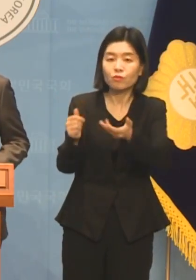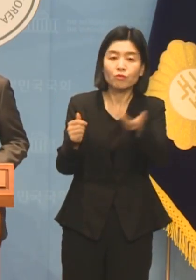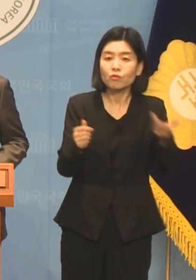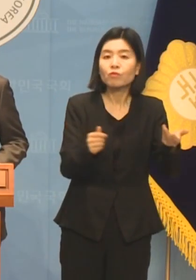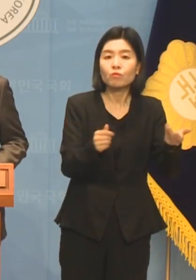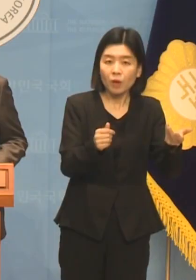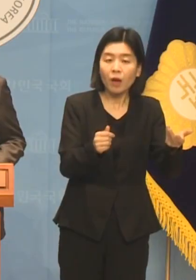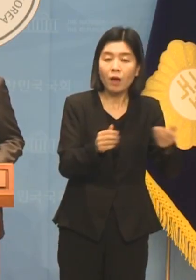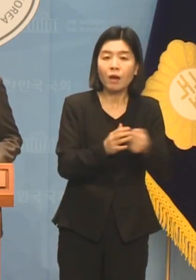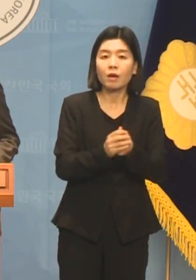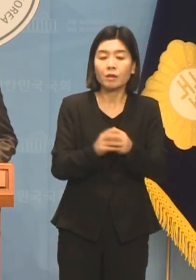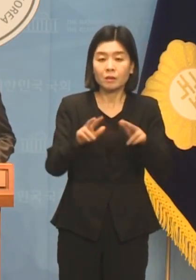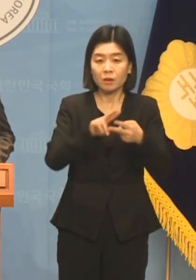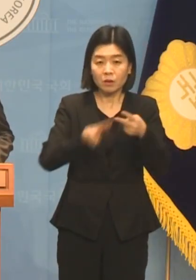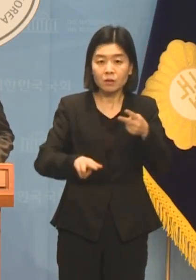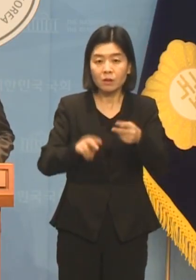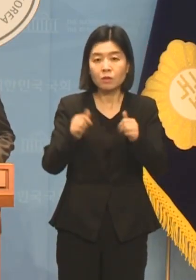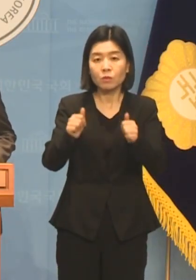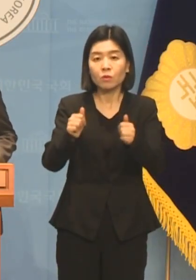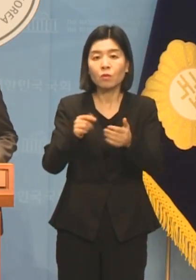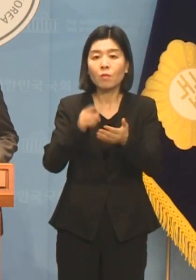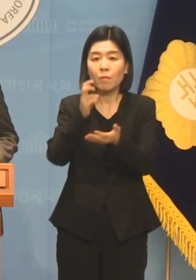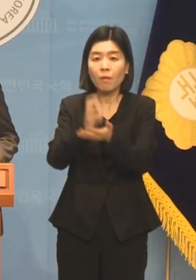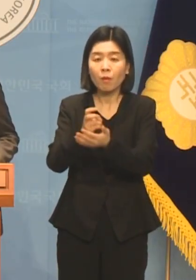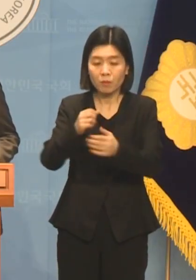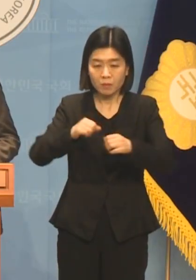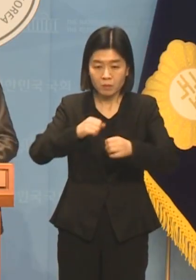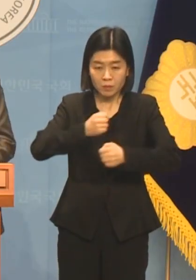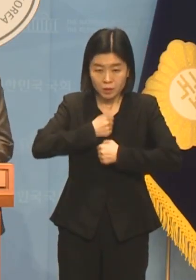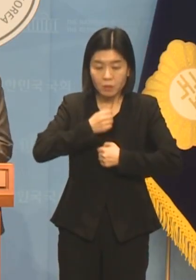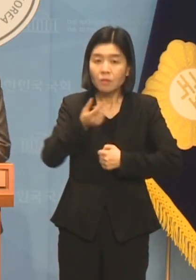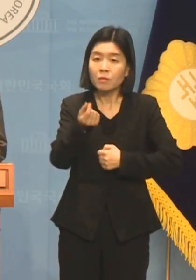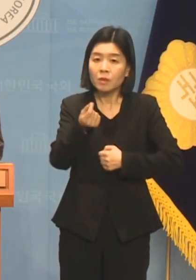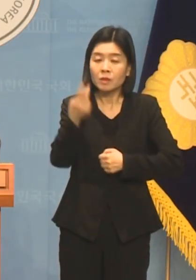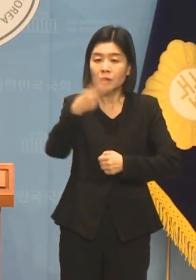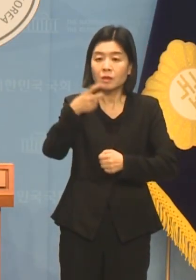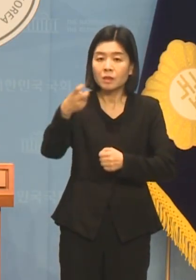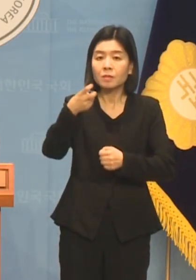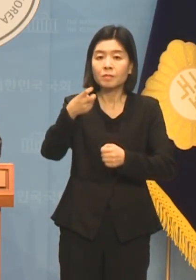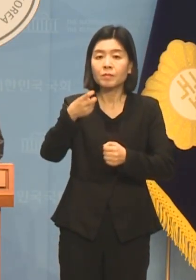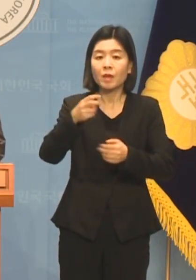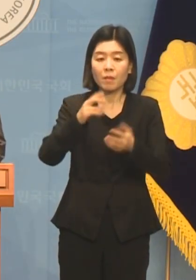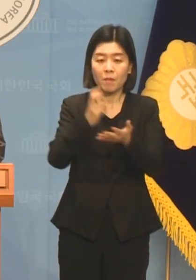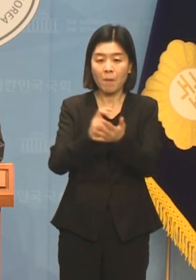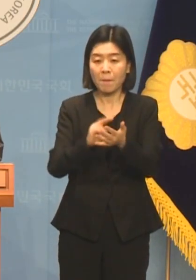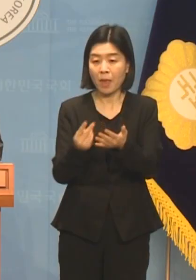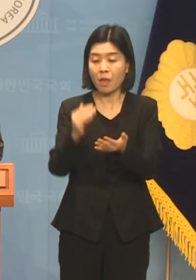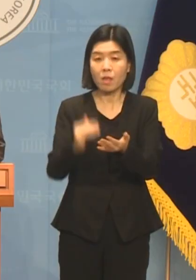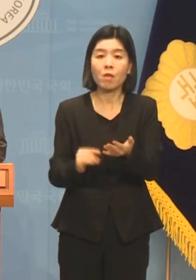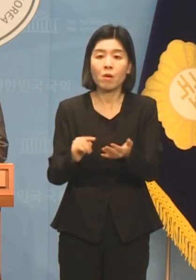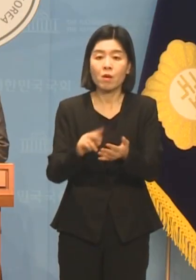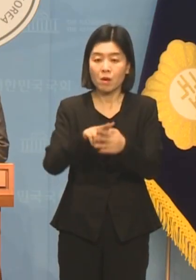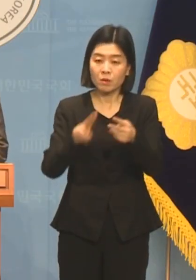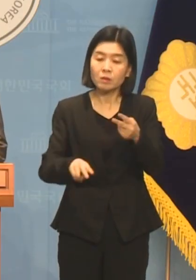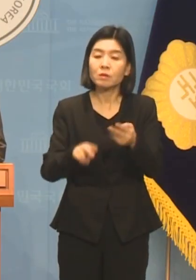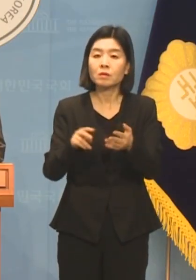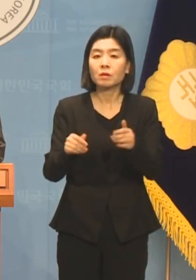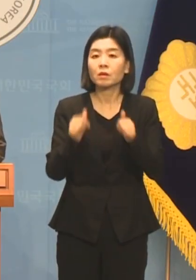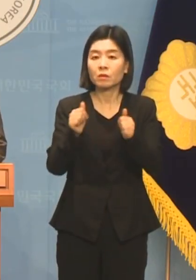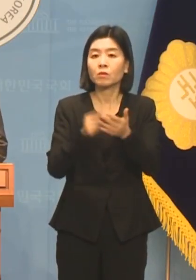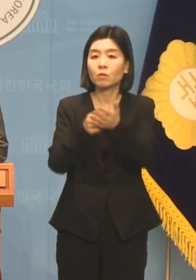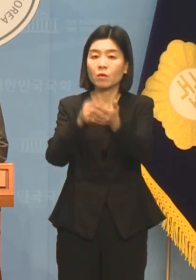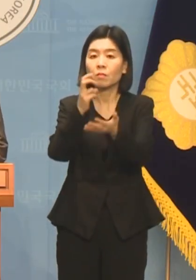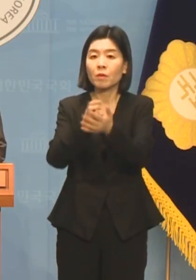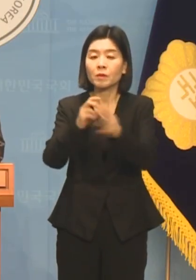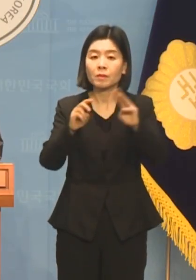심판은 형사소송법의 규정을 준용하기로 되어 있는데 2020년 개정된 형사소송법 개정안